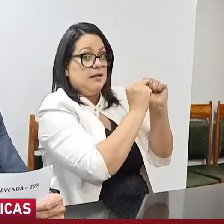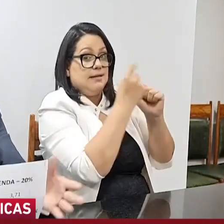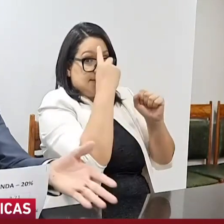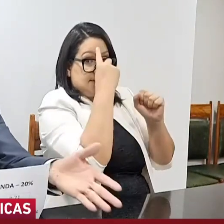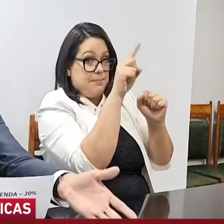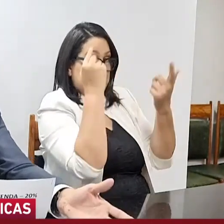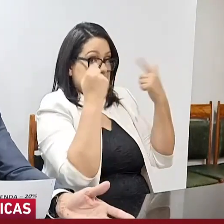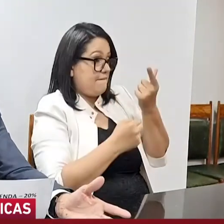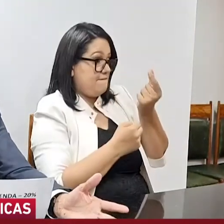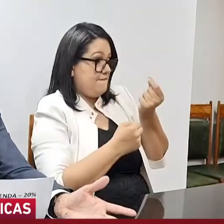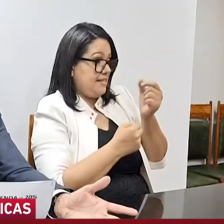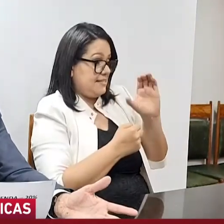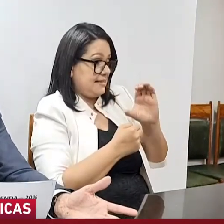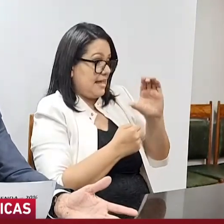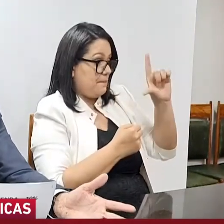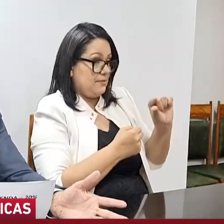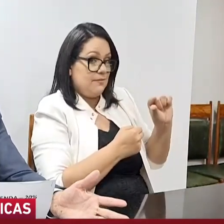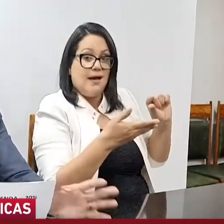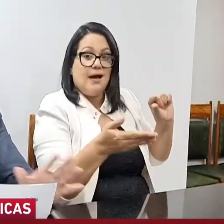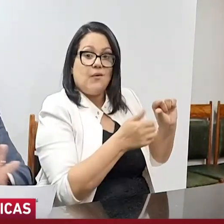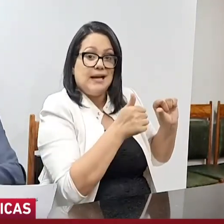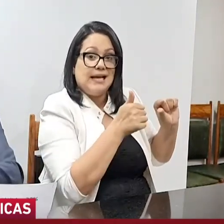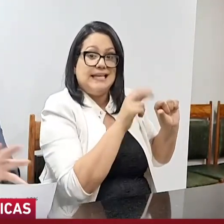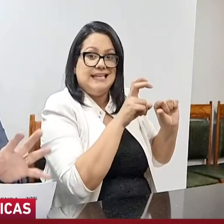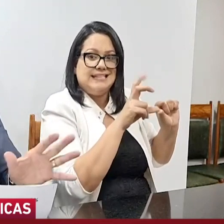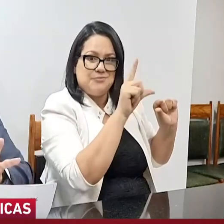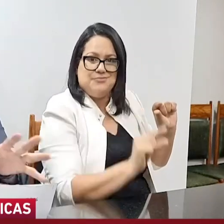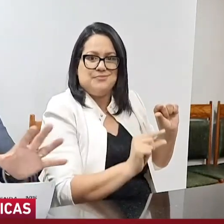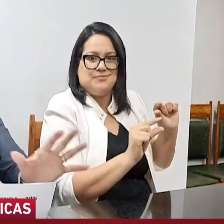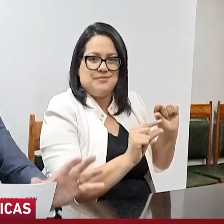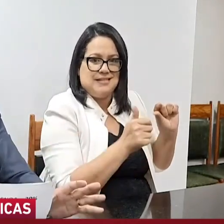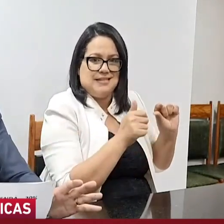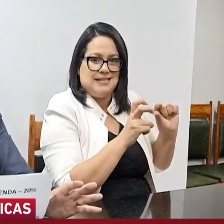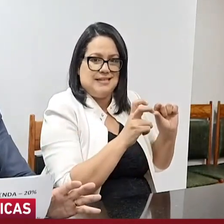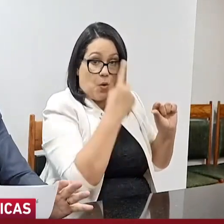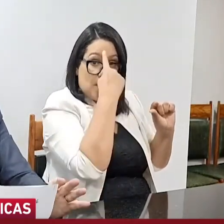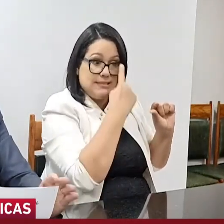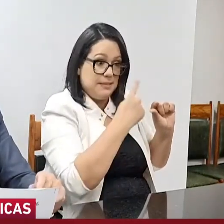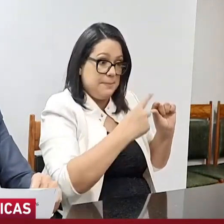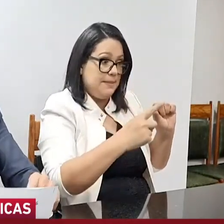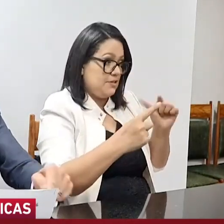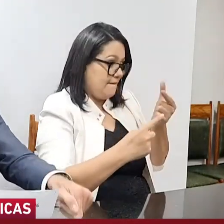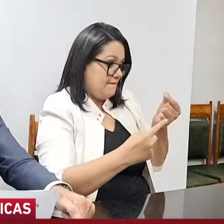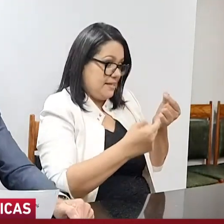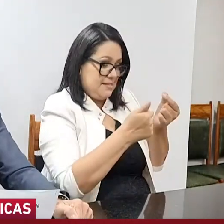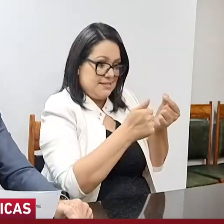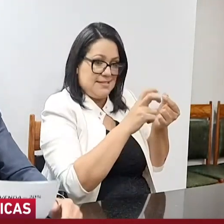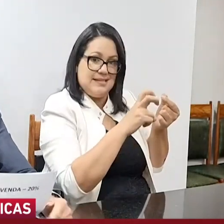centavos, essa semana menos 15 centavos. Então, no prazo de uma semana, a gasolina